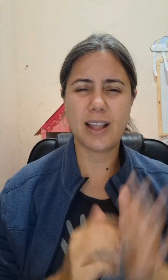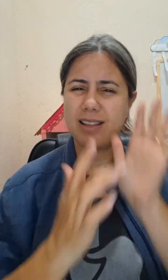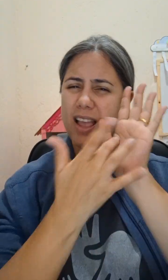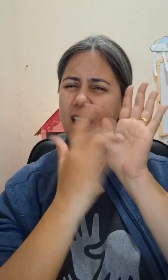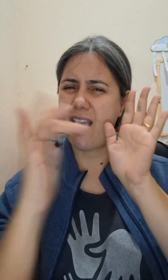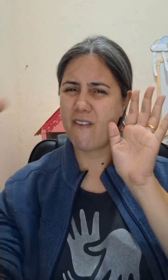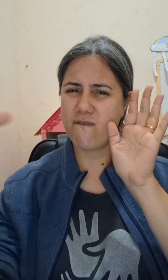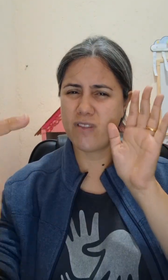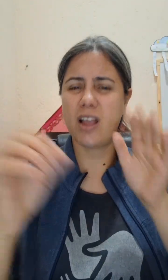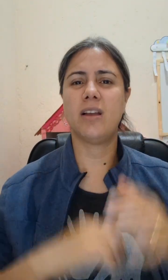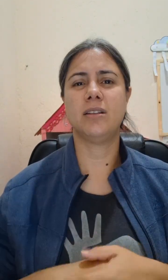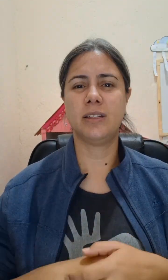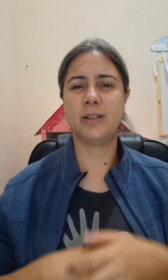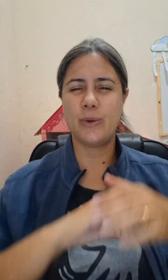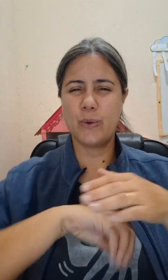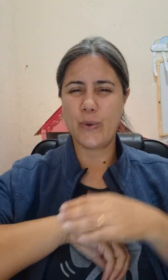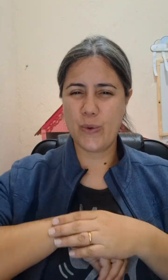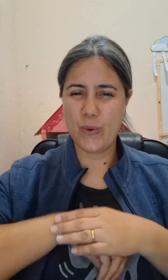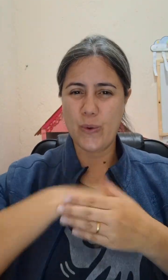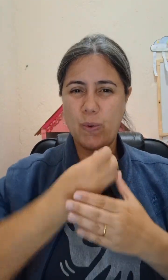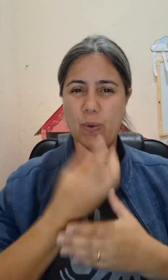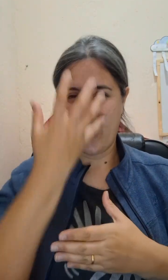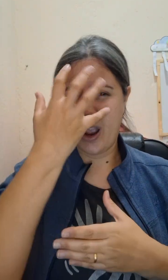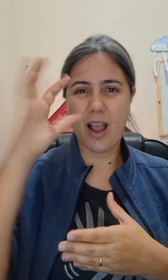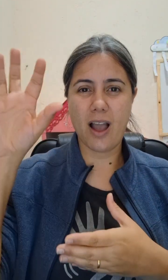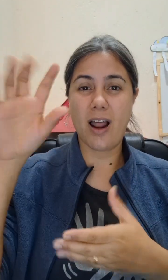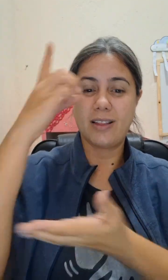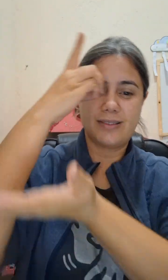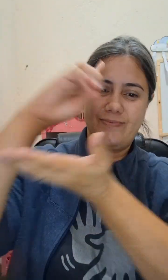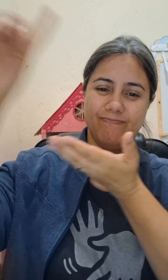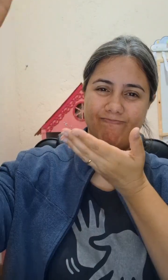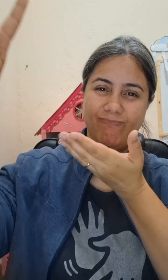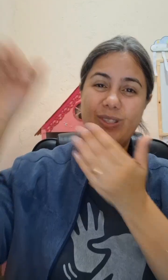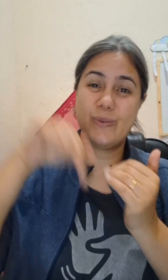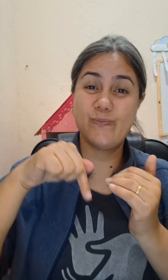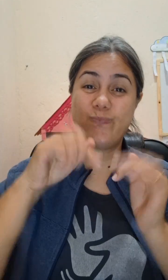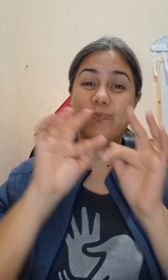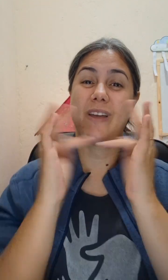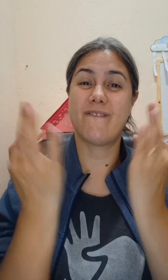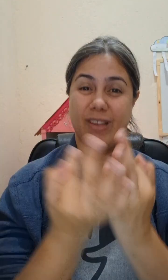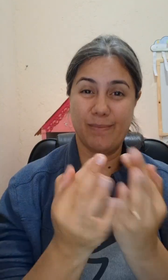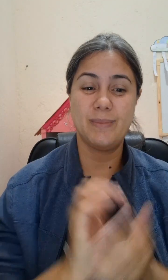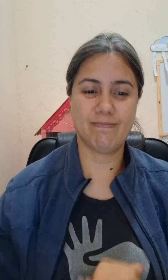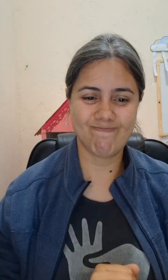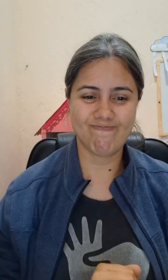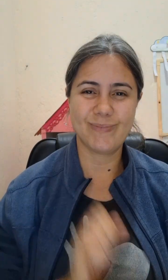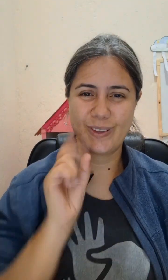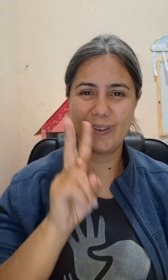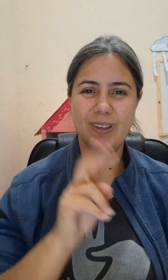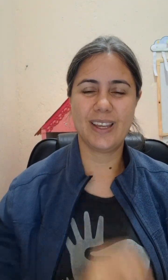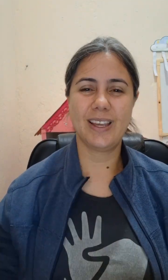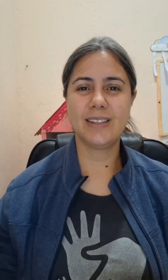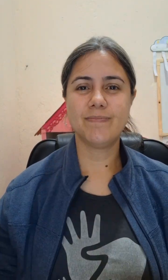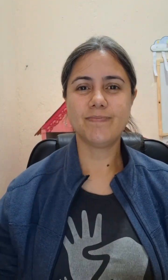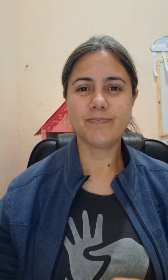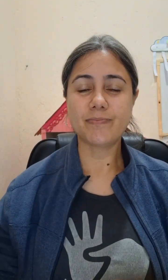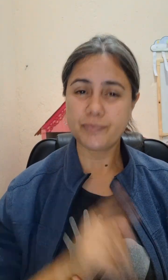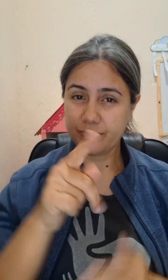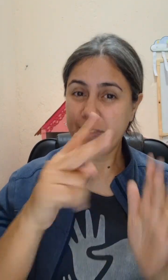ok? Vocês leem os textos que foram falados hoje, foram muitos textos. Também ore, peça a Deus